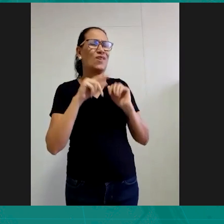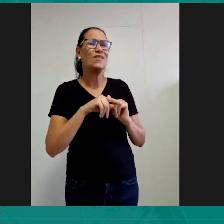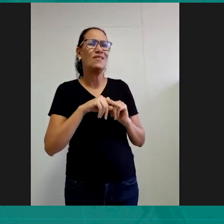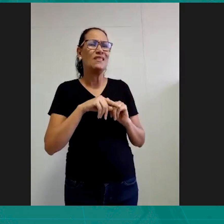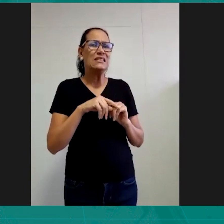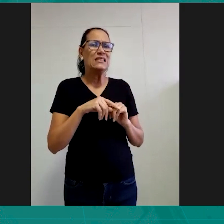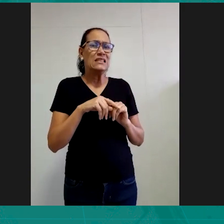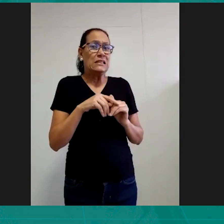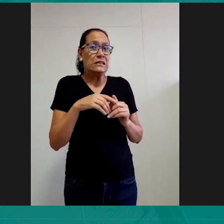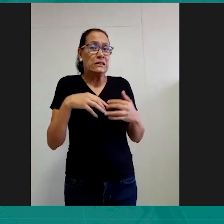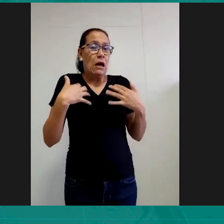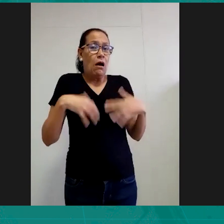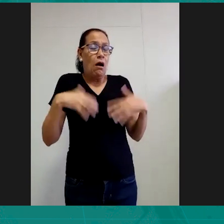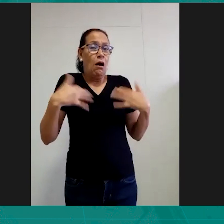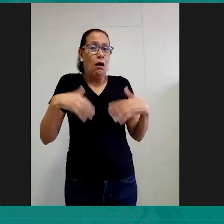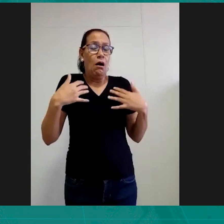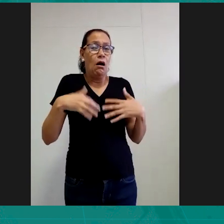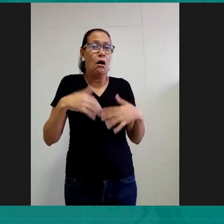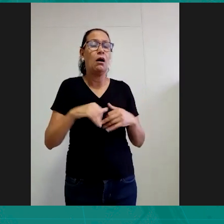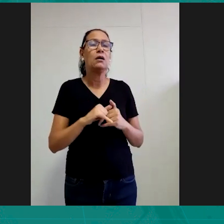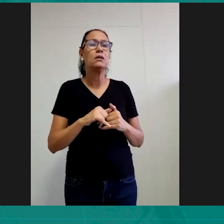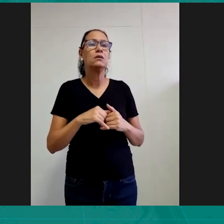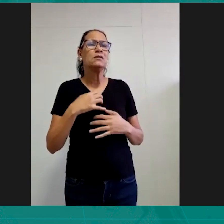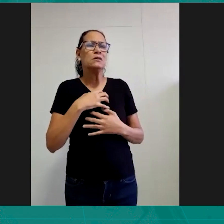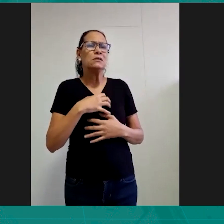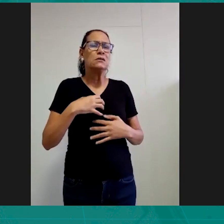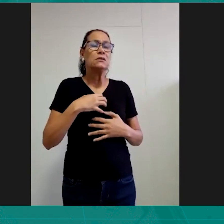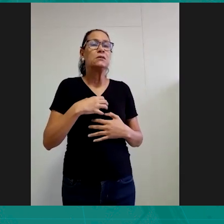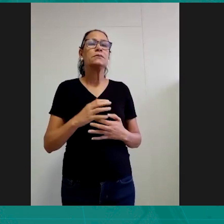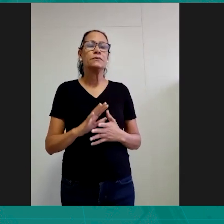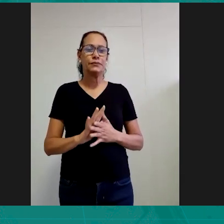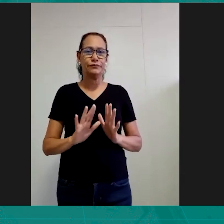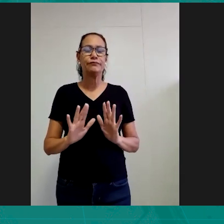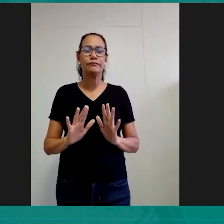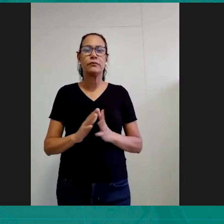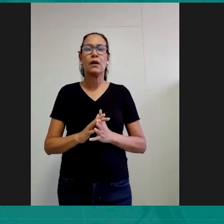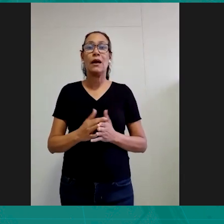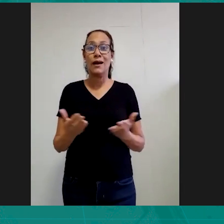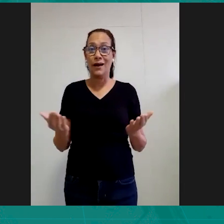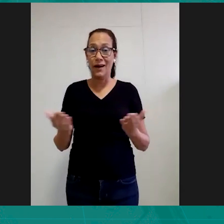Mateus 9. Eu vou ler isso aqui, na verdade, para aumentar o encargo de vocês irem para a rua, tá?